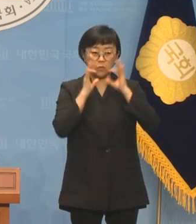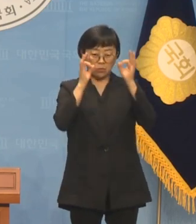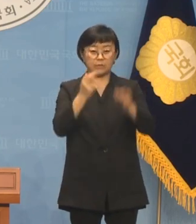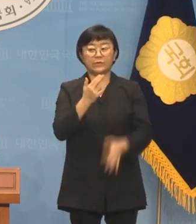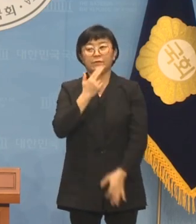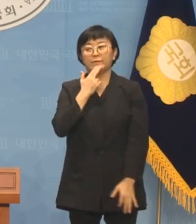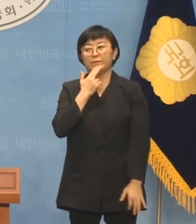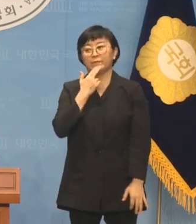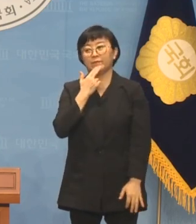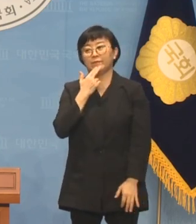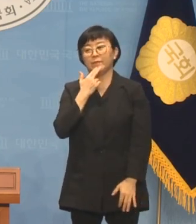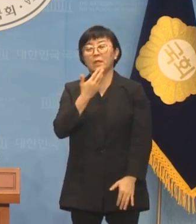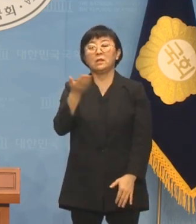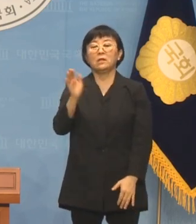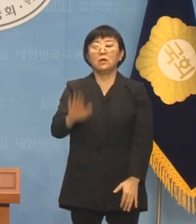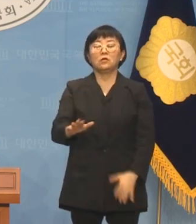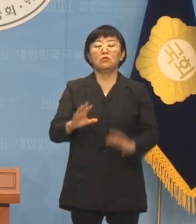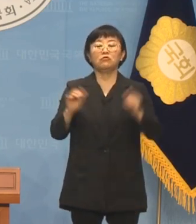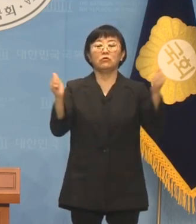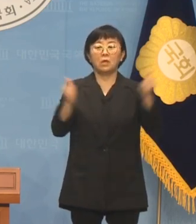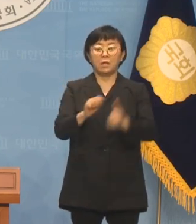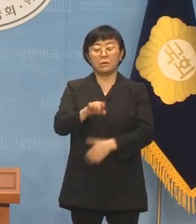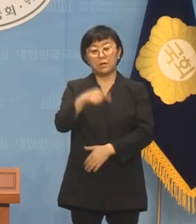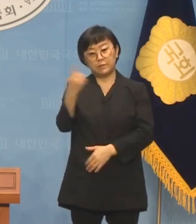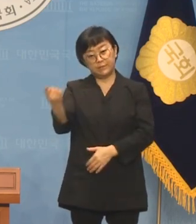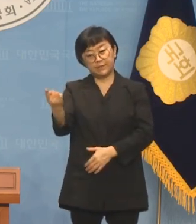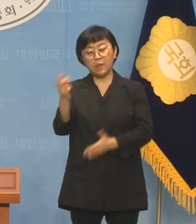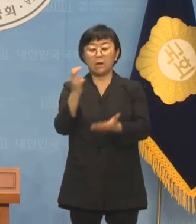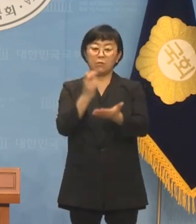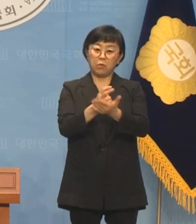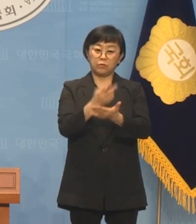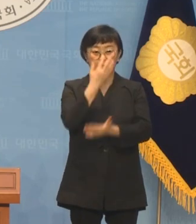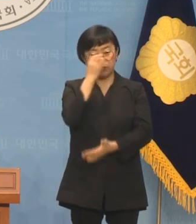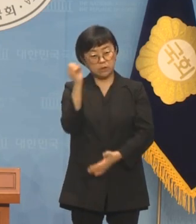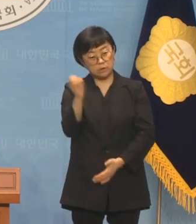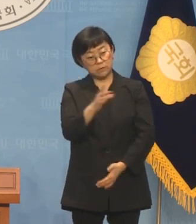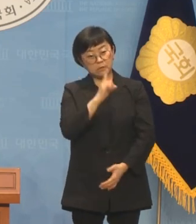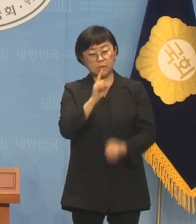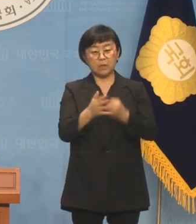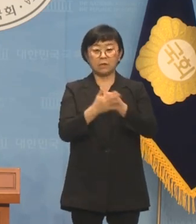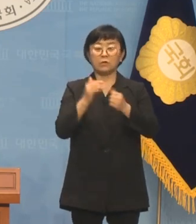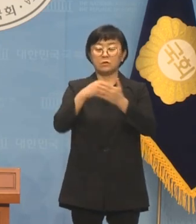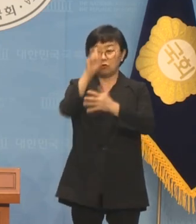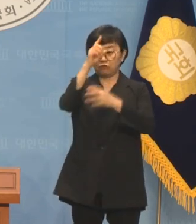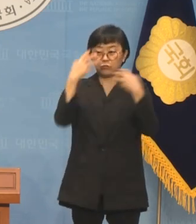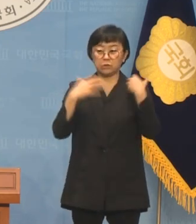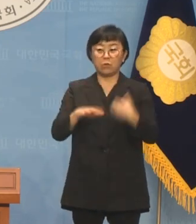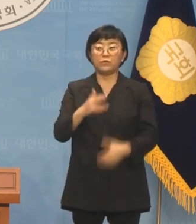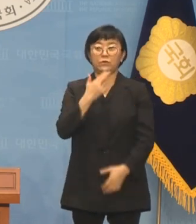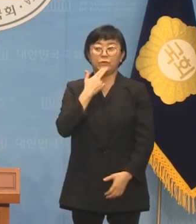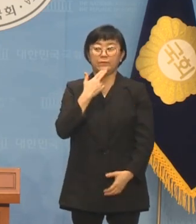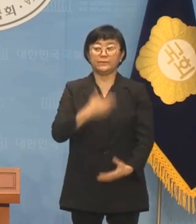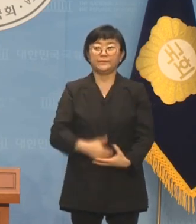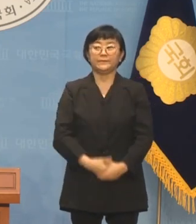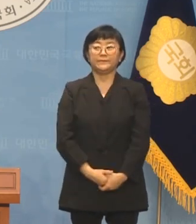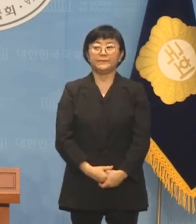대통령입니다. 그런데 국회에 이어 법마저 무시하겠다니 이런 정부는 없습니다.